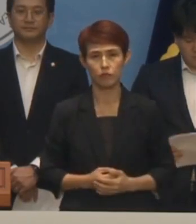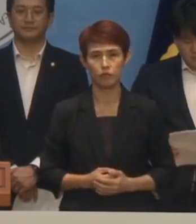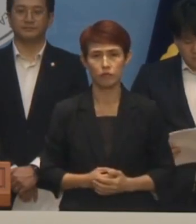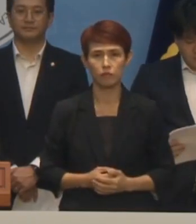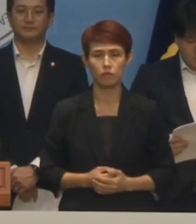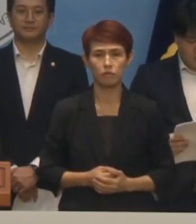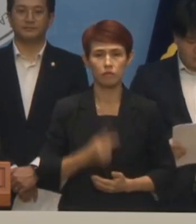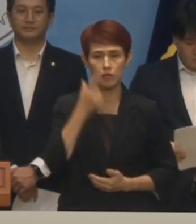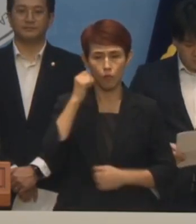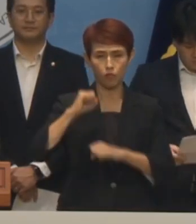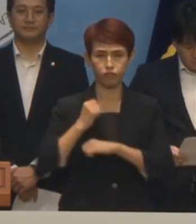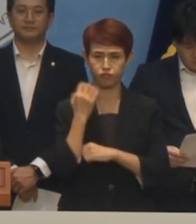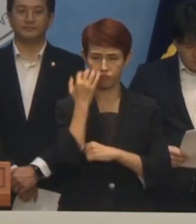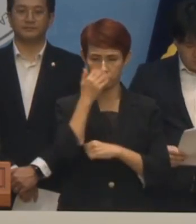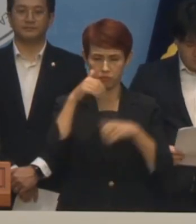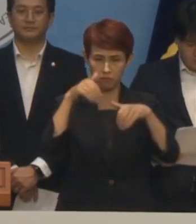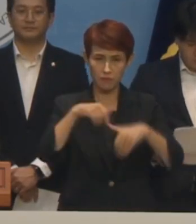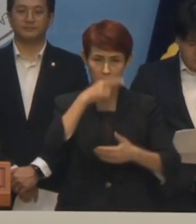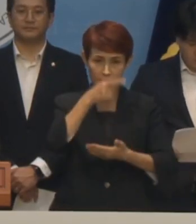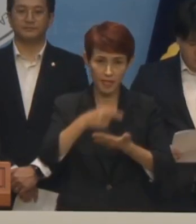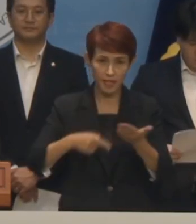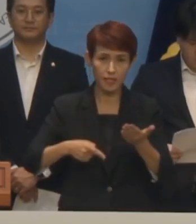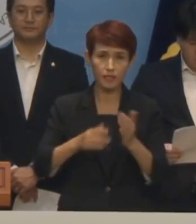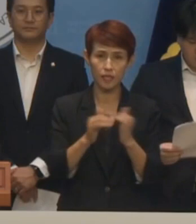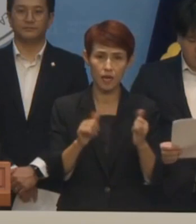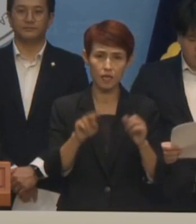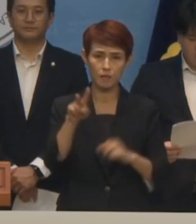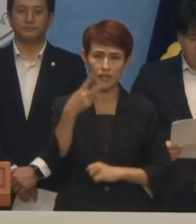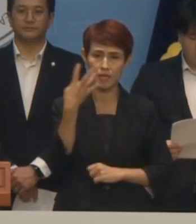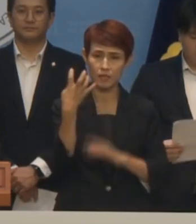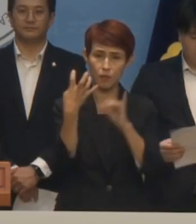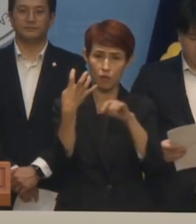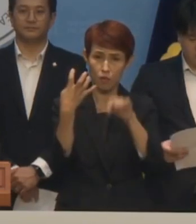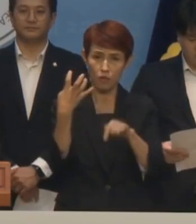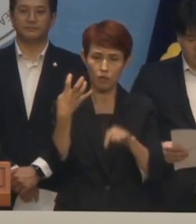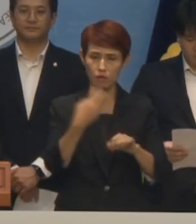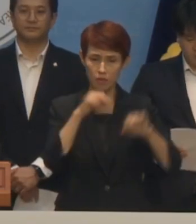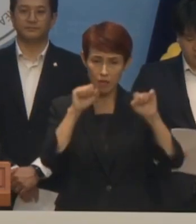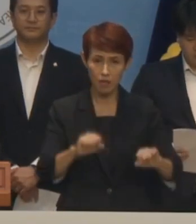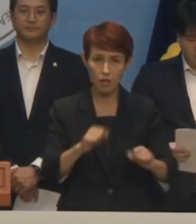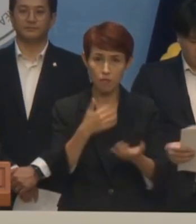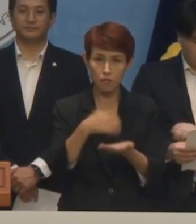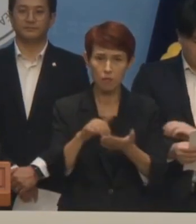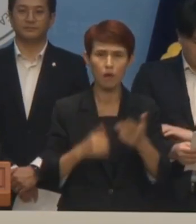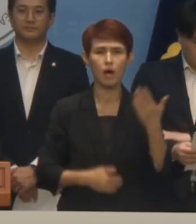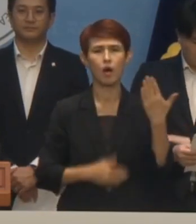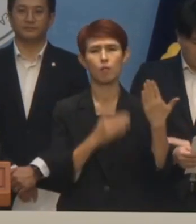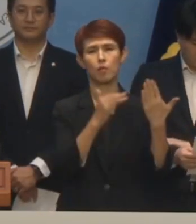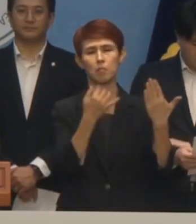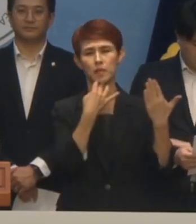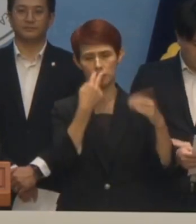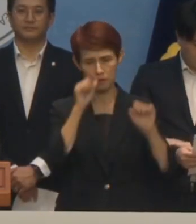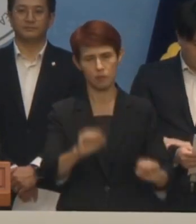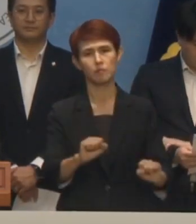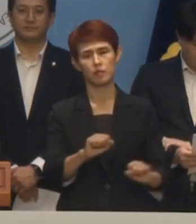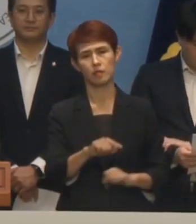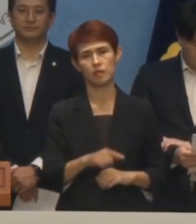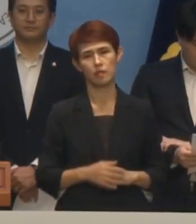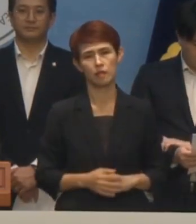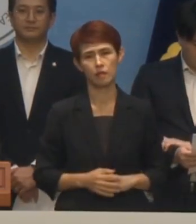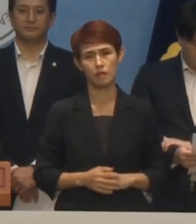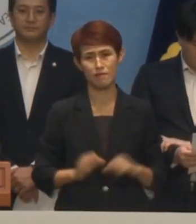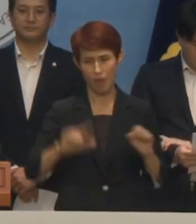등록된 일본군 위안부 피해자 240명 중 우리 곁에 남아 계시는 분은 단 9분 뿐입니다.